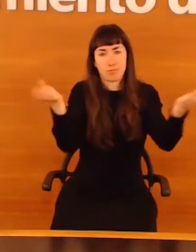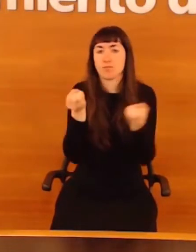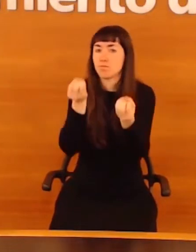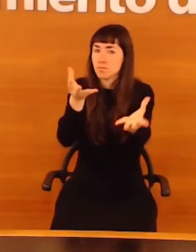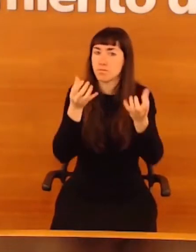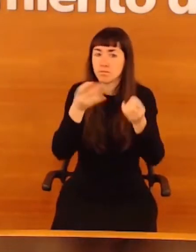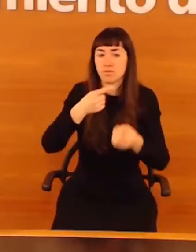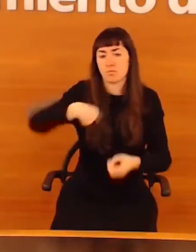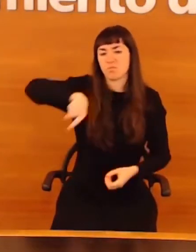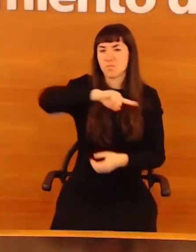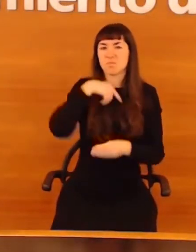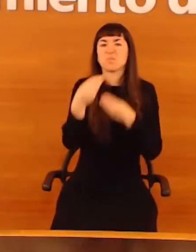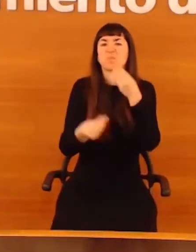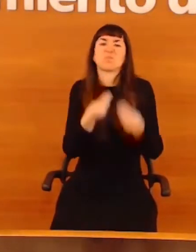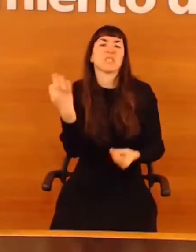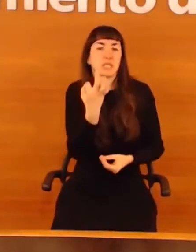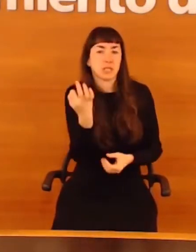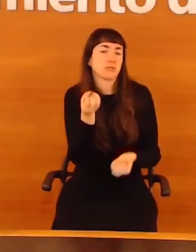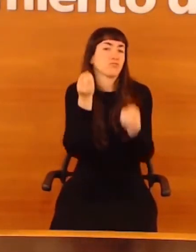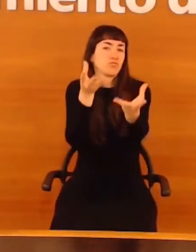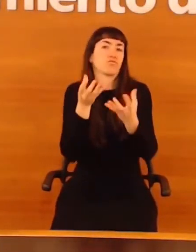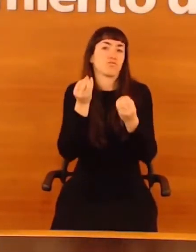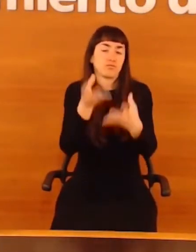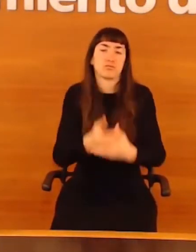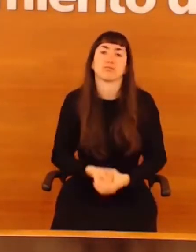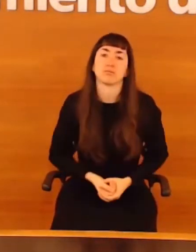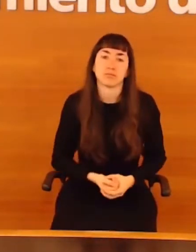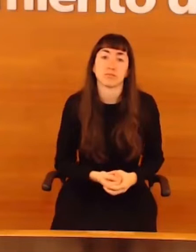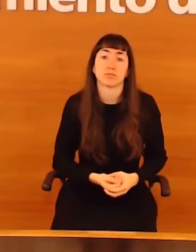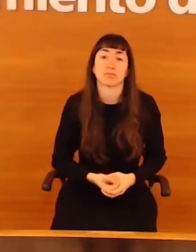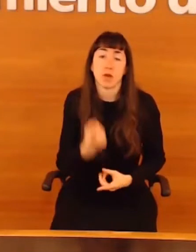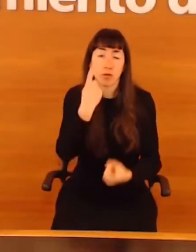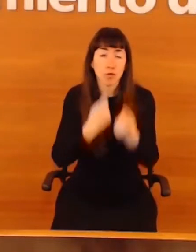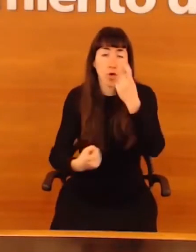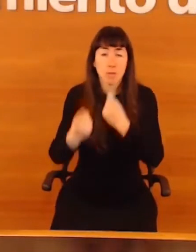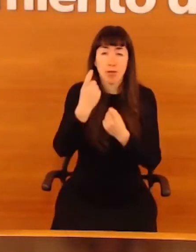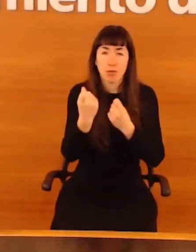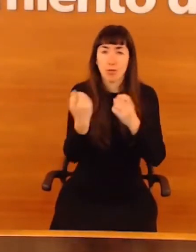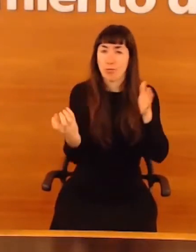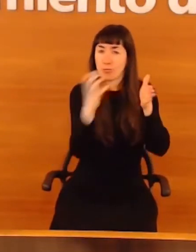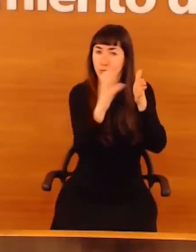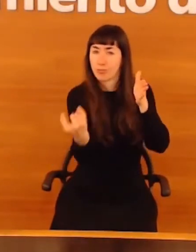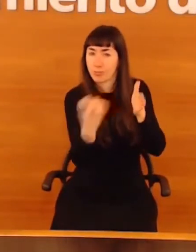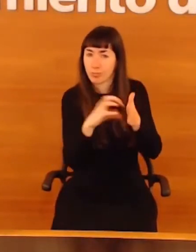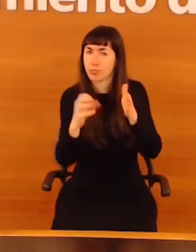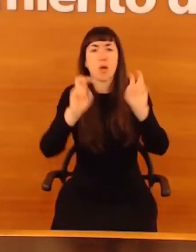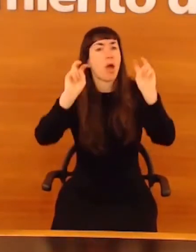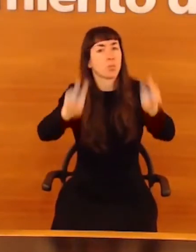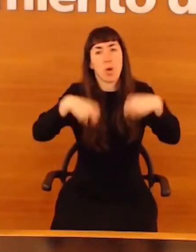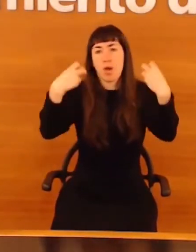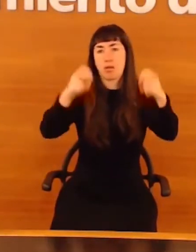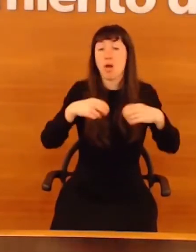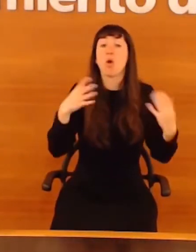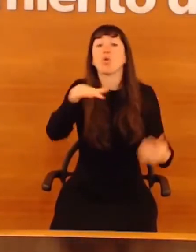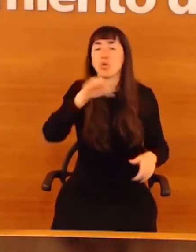nuestras actuaciones desde el ámbito municipal. Toda esta información que se está exponiendo está actualizada en la